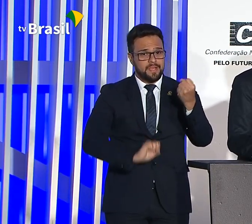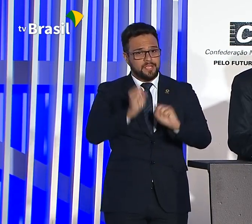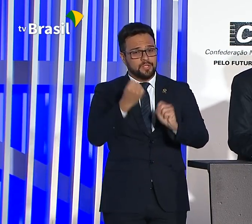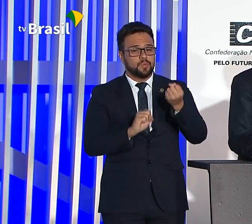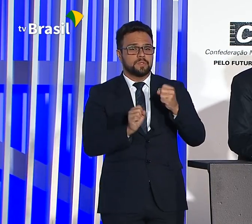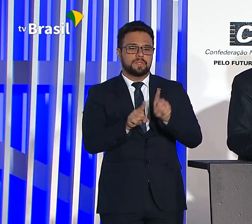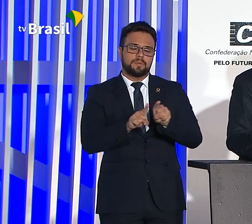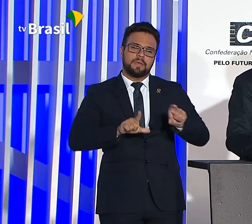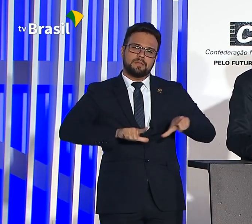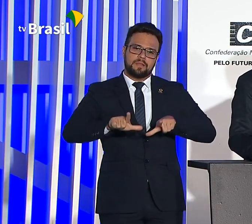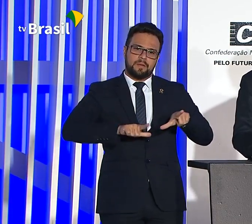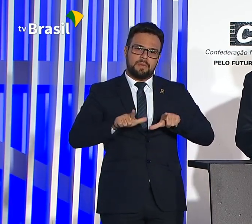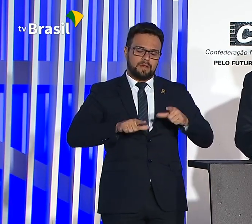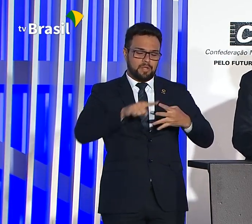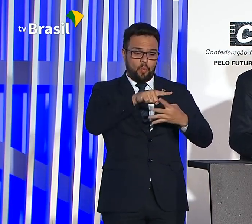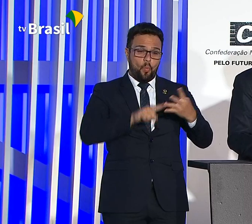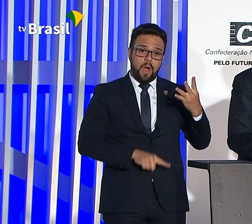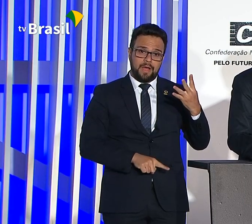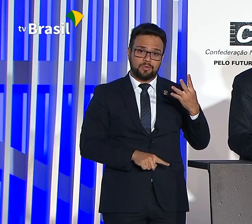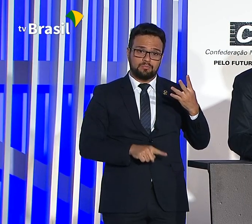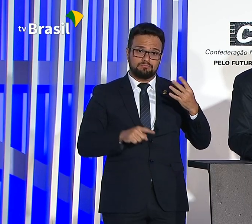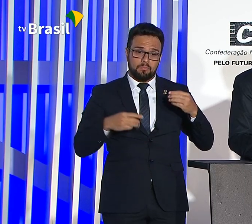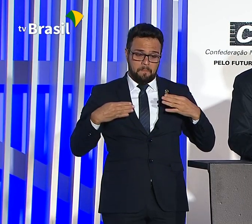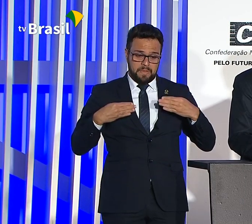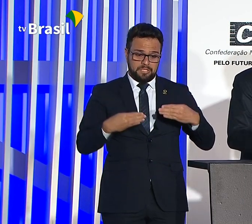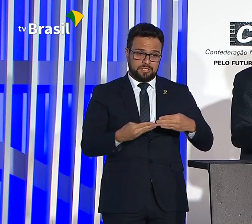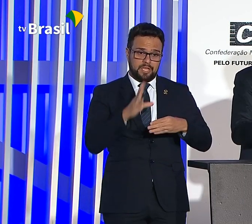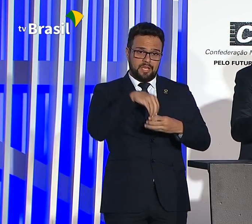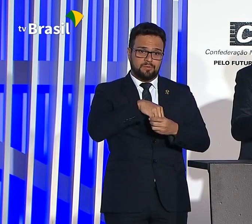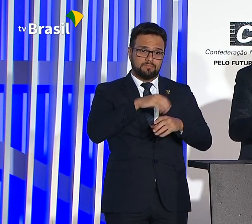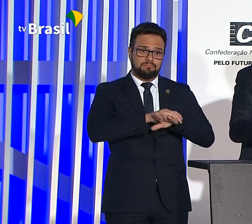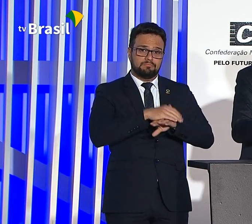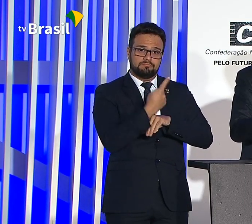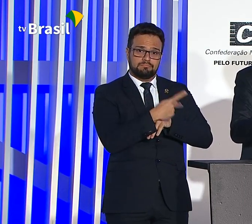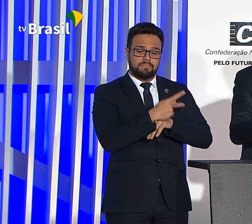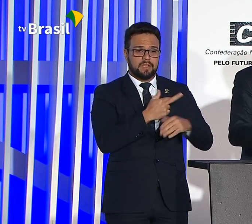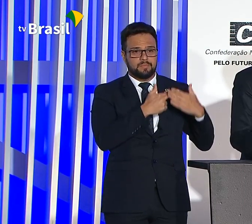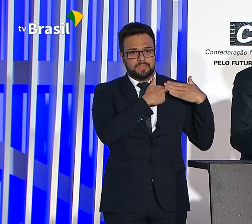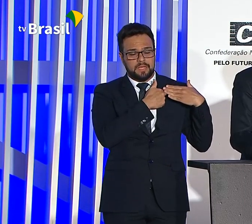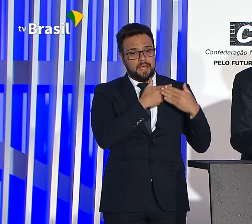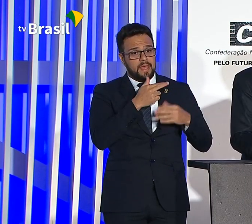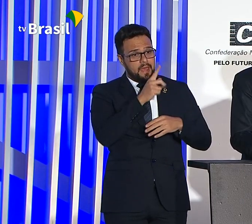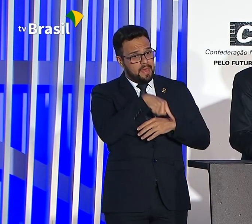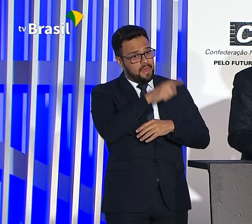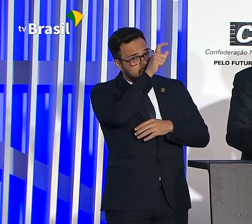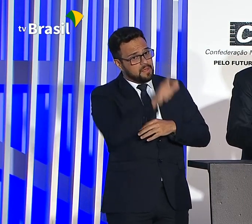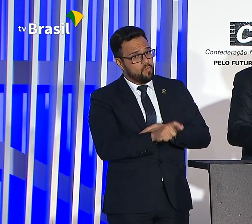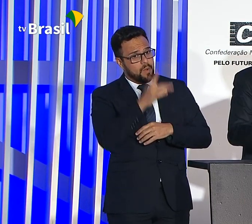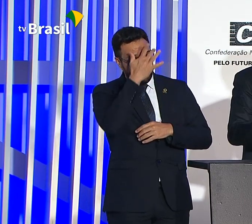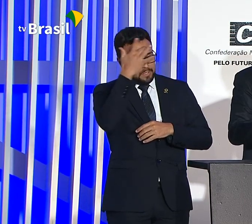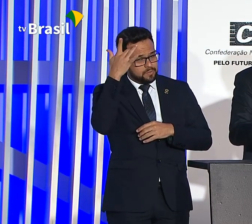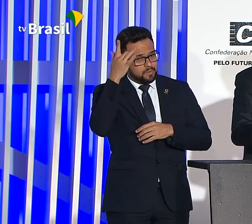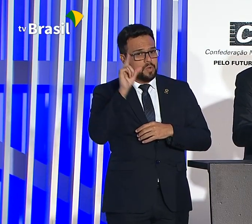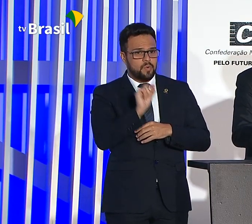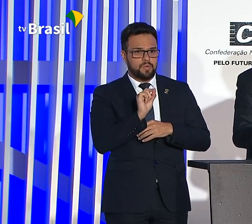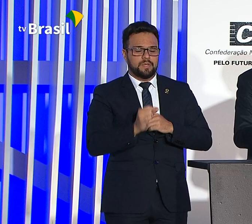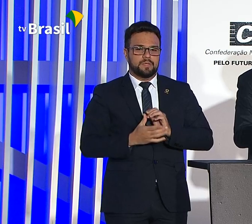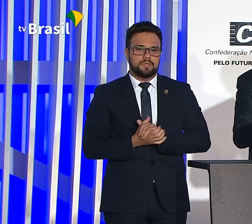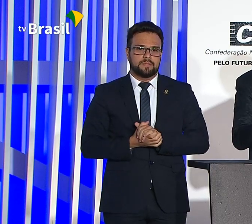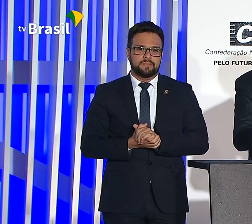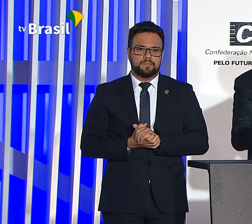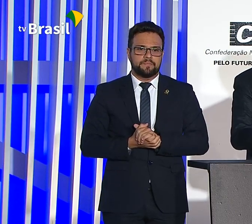também quatro ministérios com ele e ele é uma pessoa que é extremamente